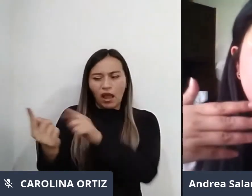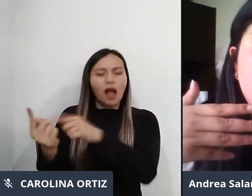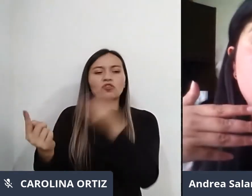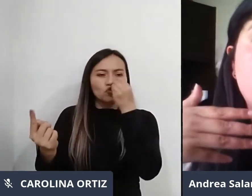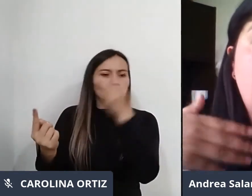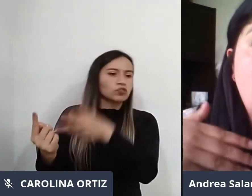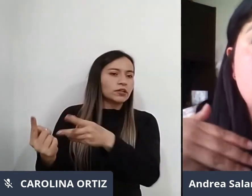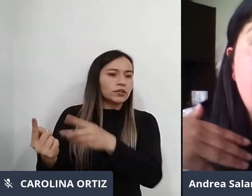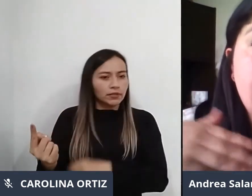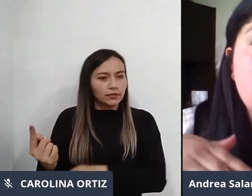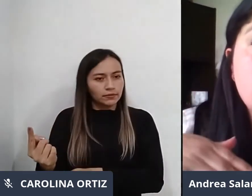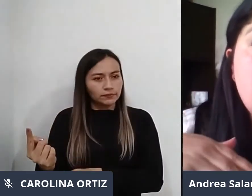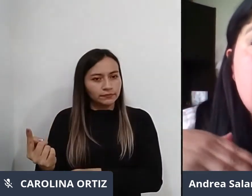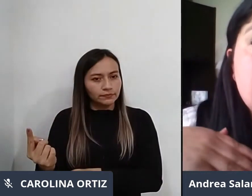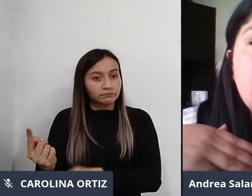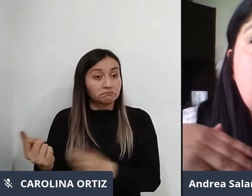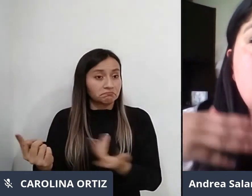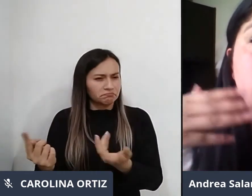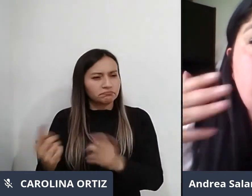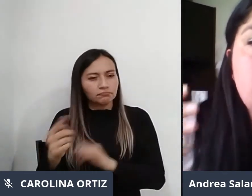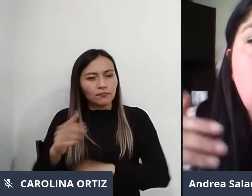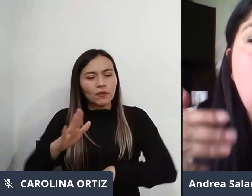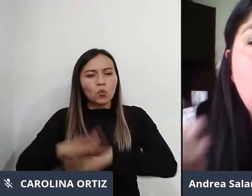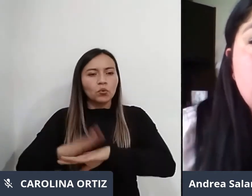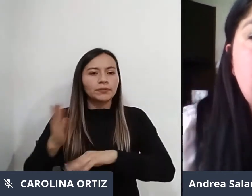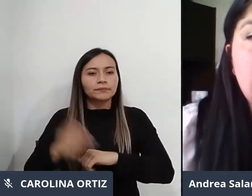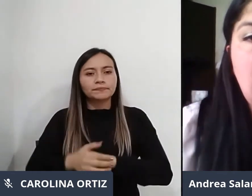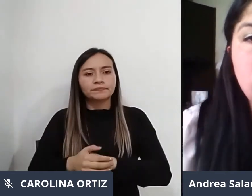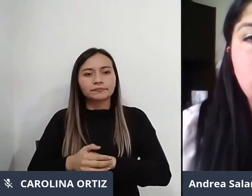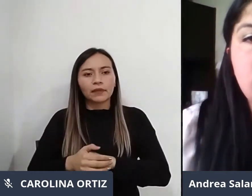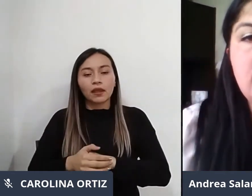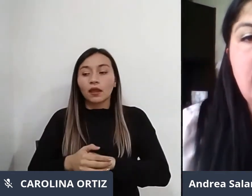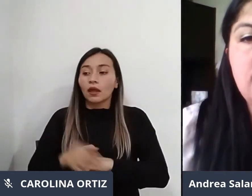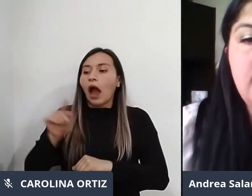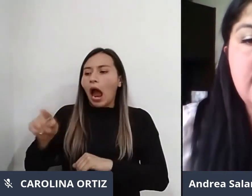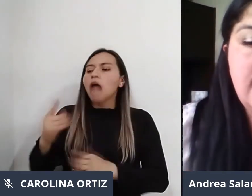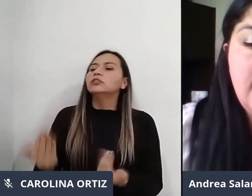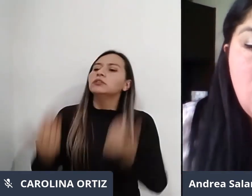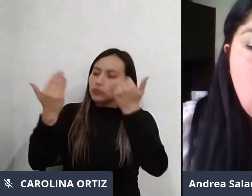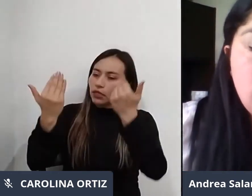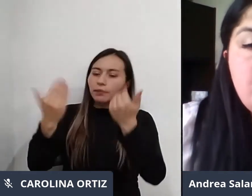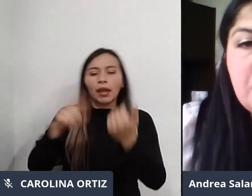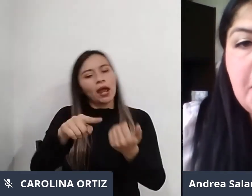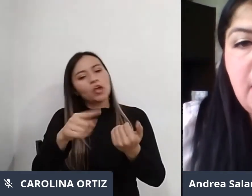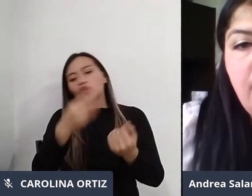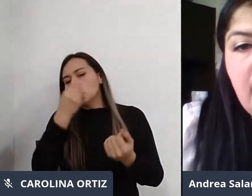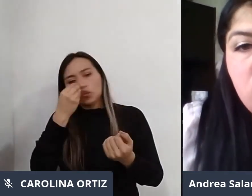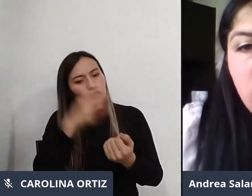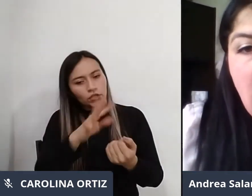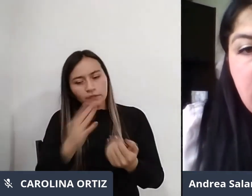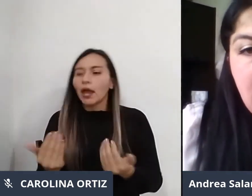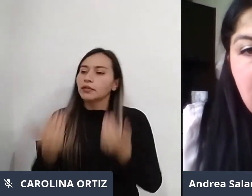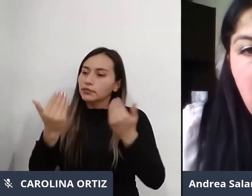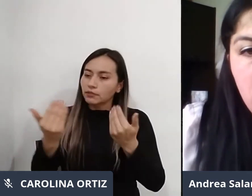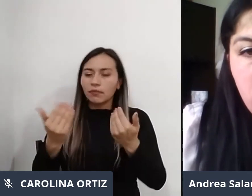nosotros estamos acostumbrados a vernos desde el concepto de lo útil del otro, desde unas